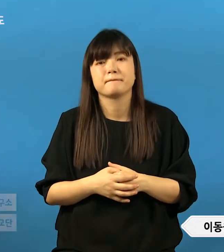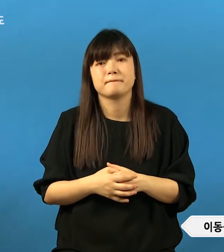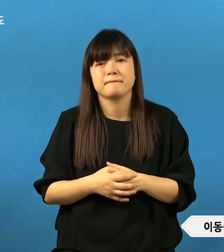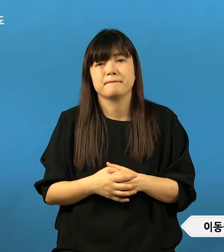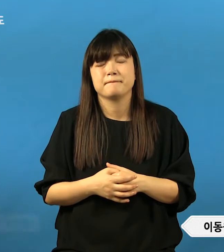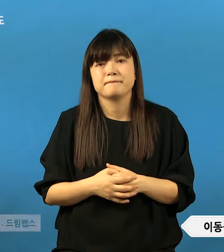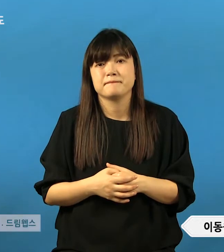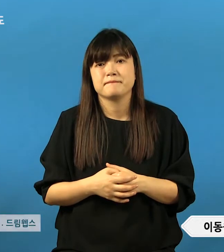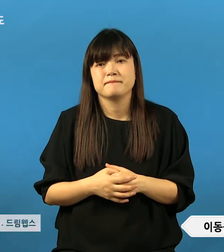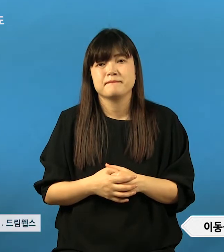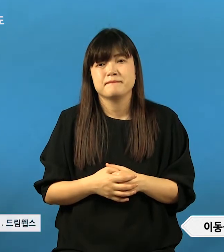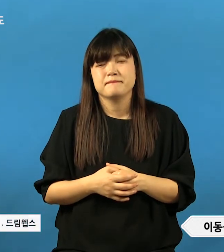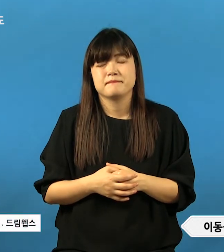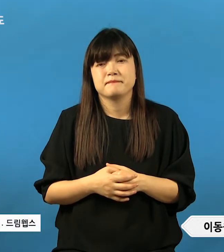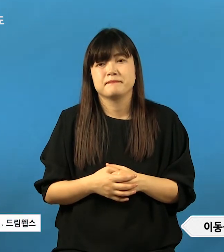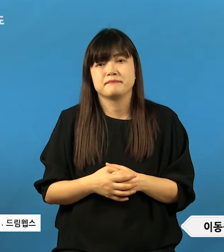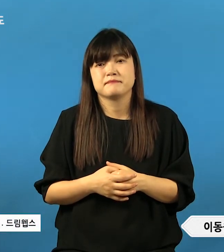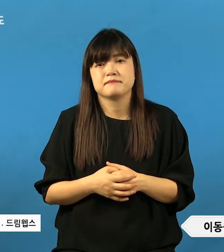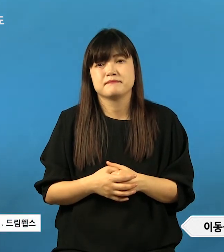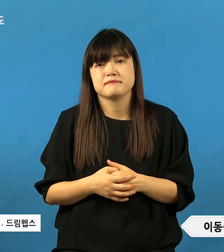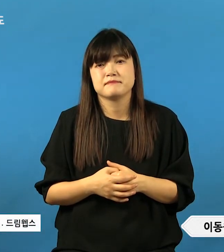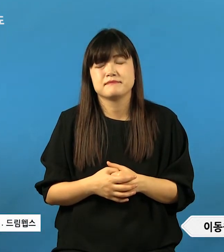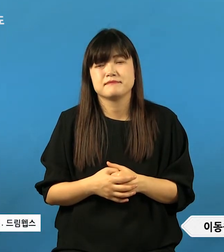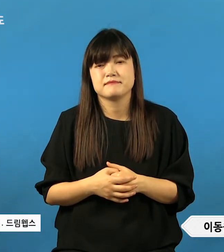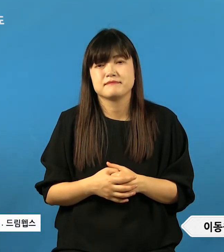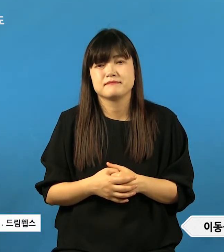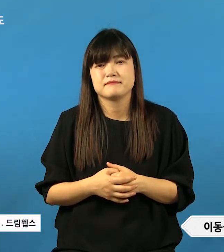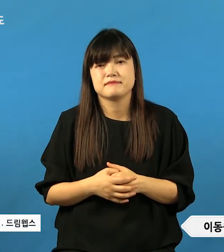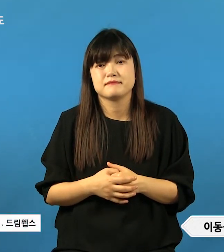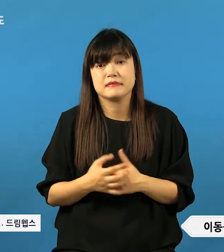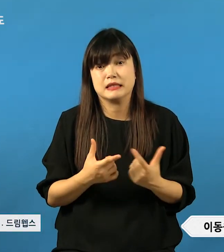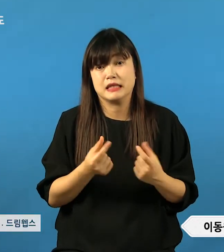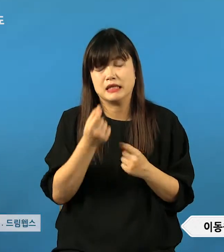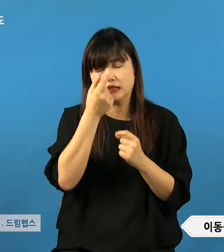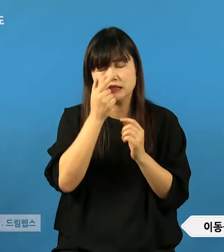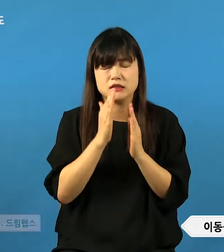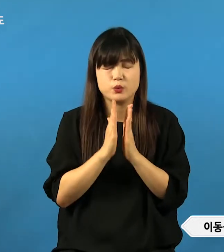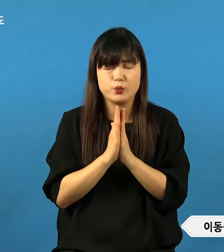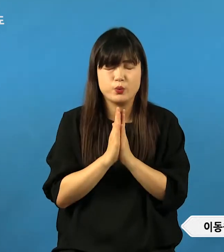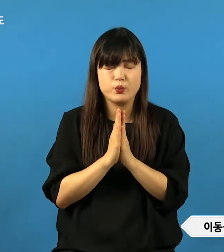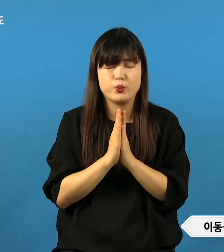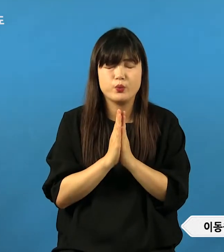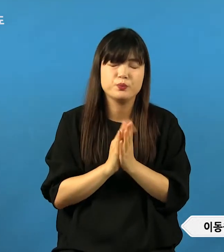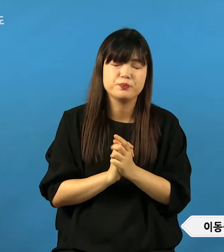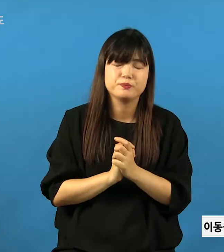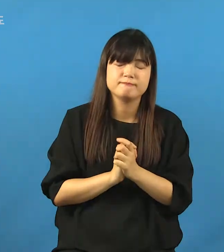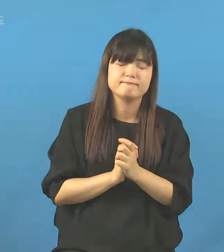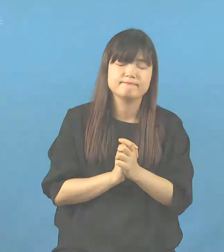같이 기도하시겠습니다.